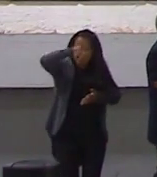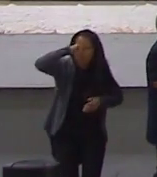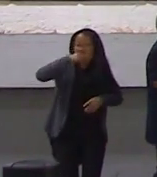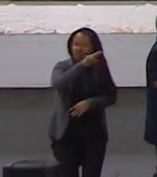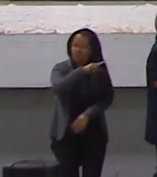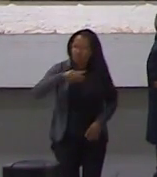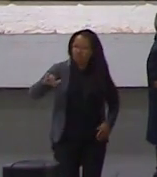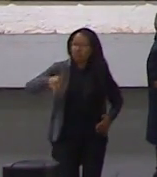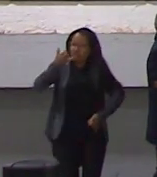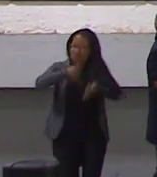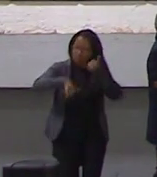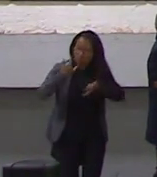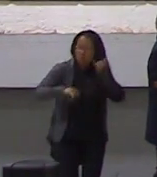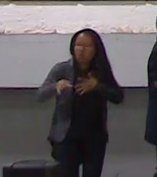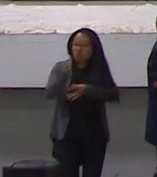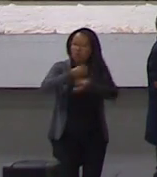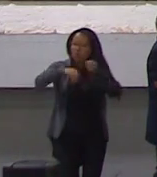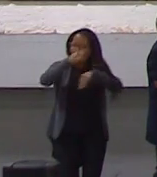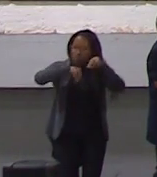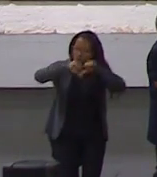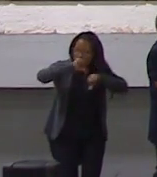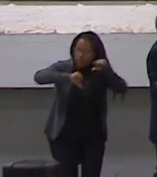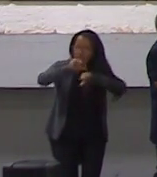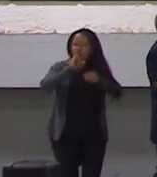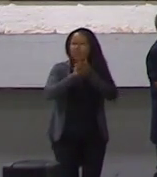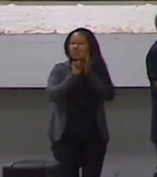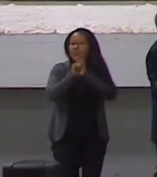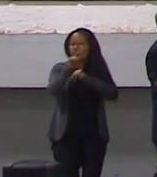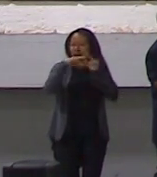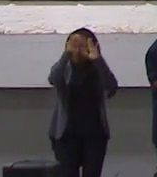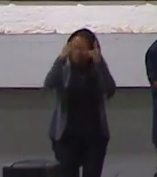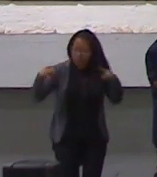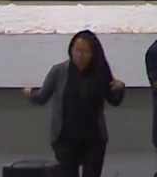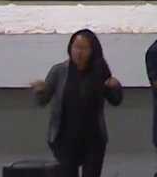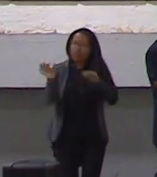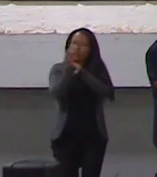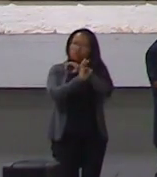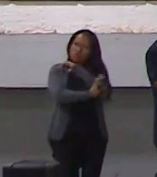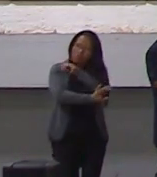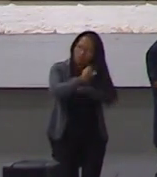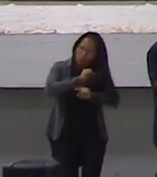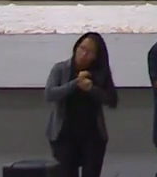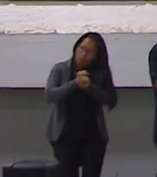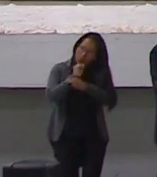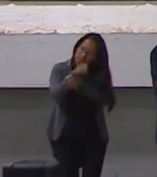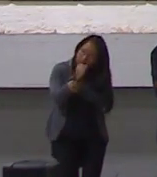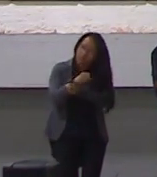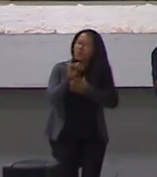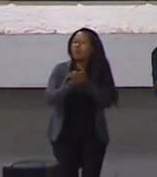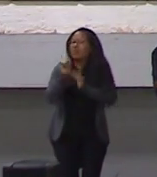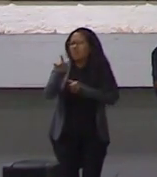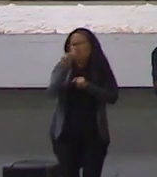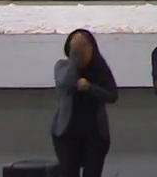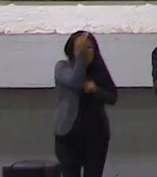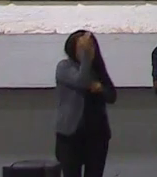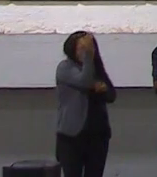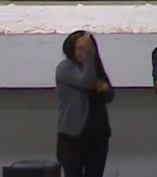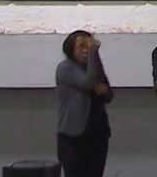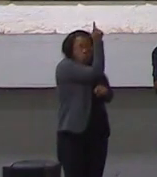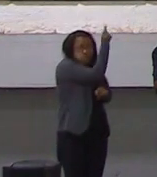los juegos la biomecánica el campamento la psicomotricidad cada concepto que está allí